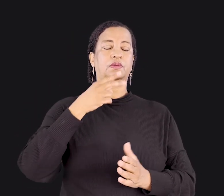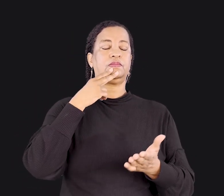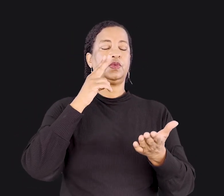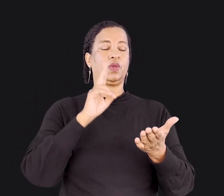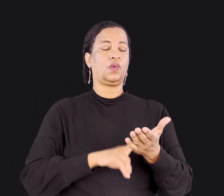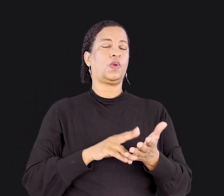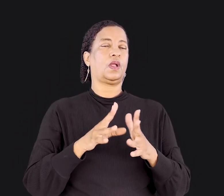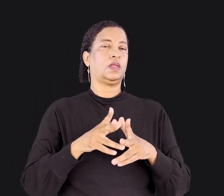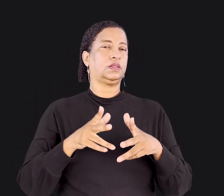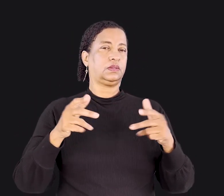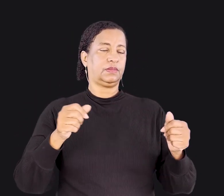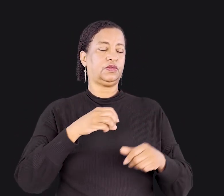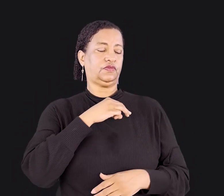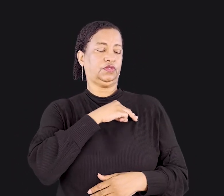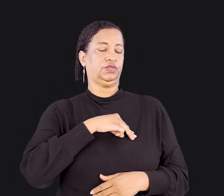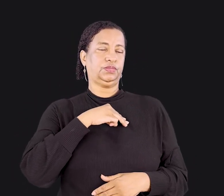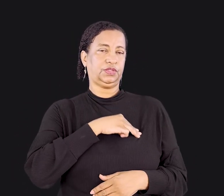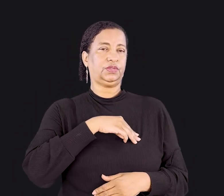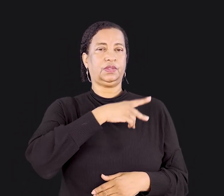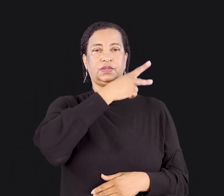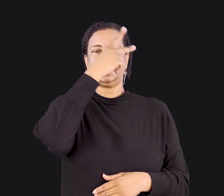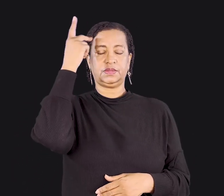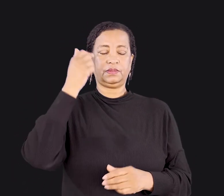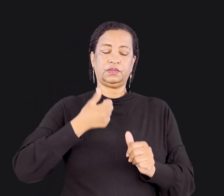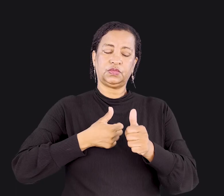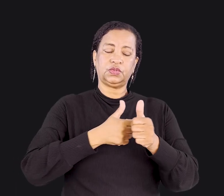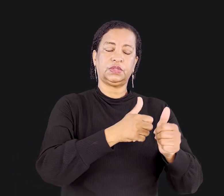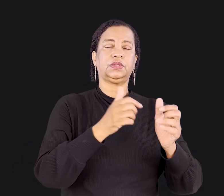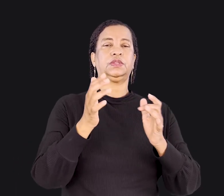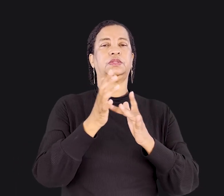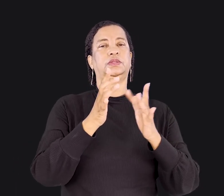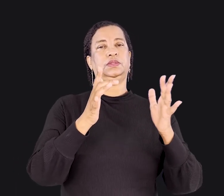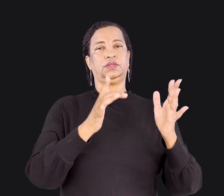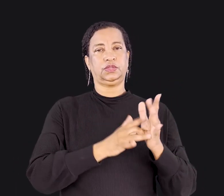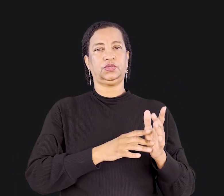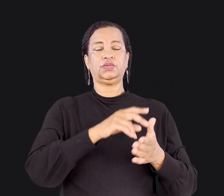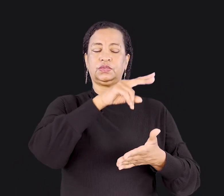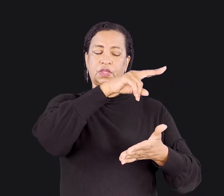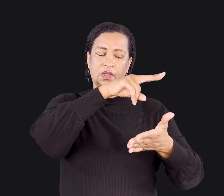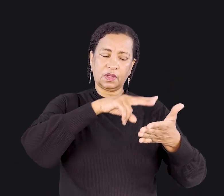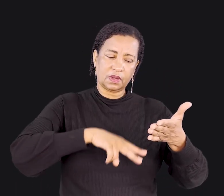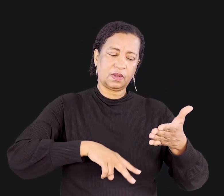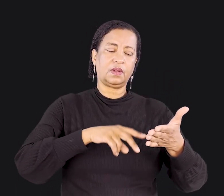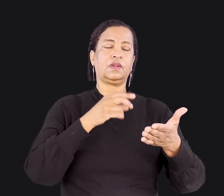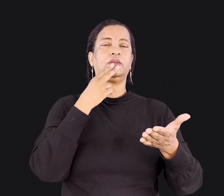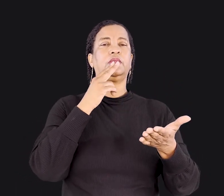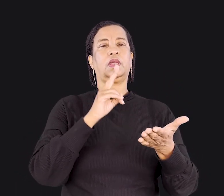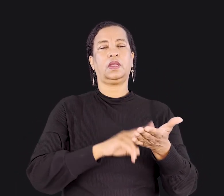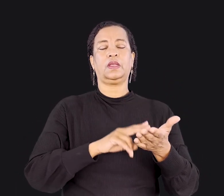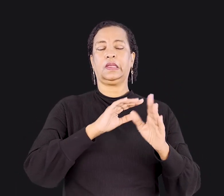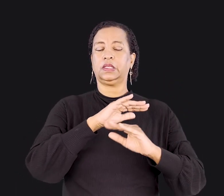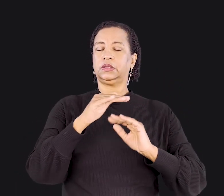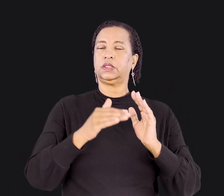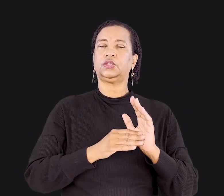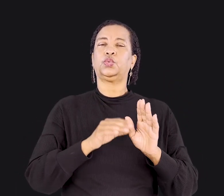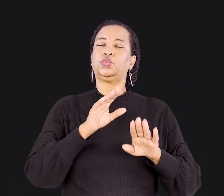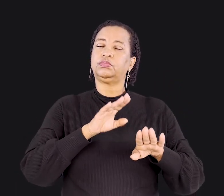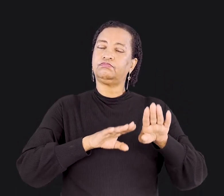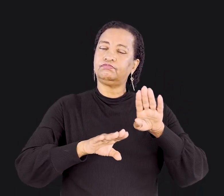carta maravilhosa sobre o ministério daquele que segue a Jesus. Leia essa carta por inteiro com muito cuidado